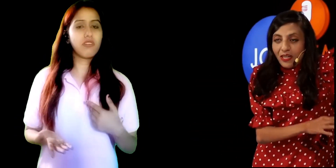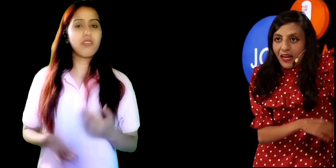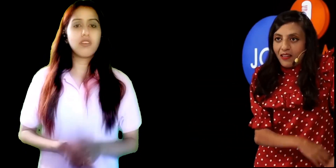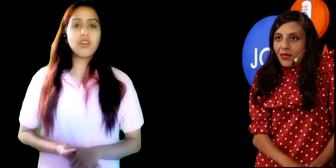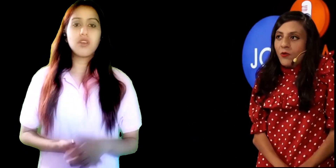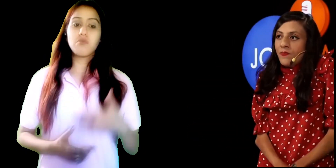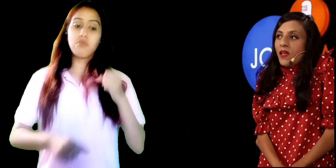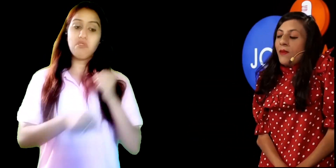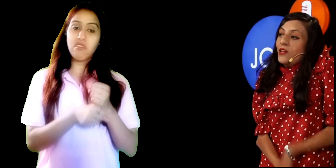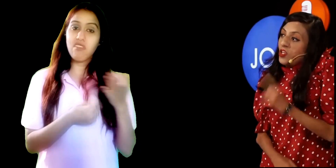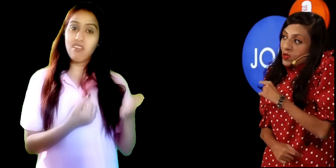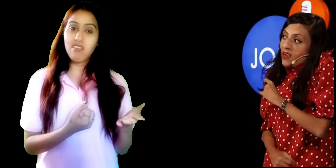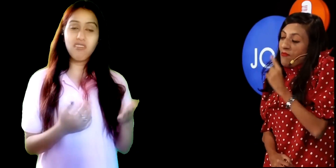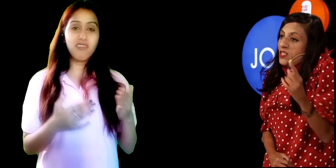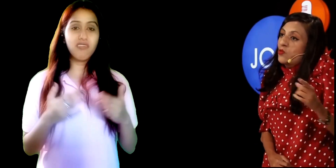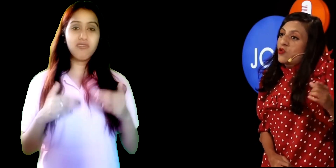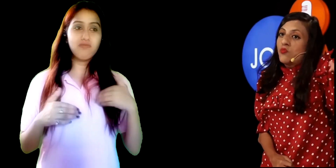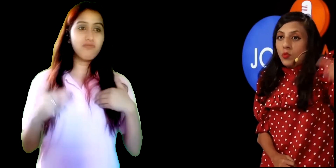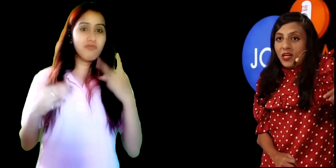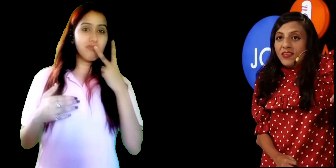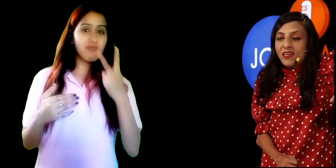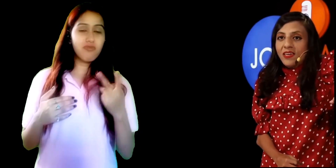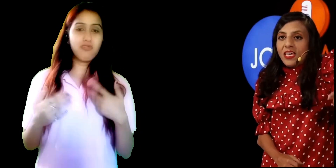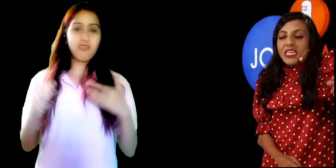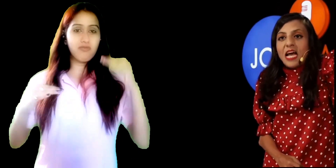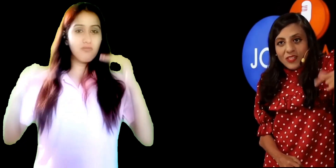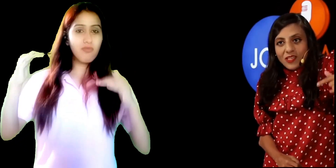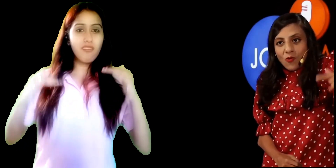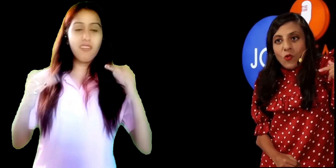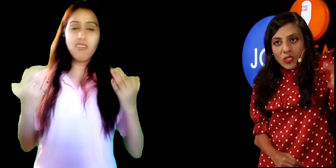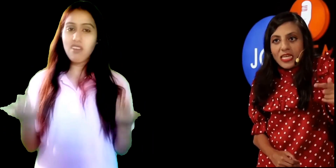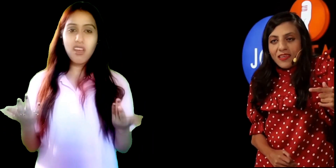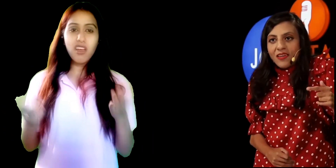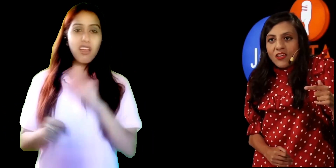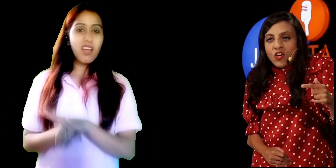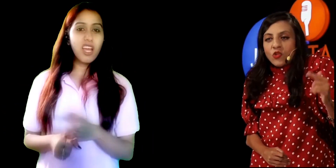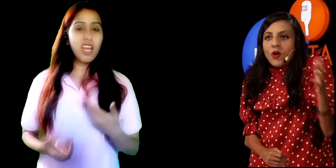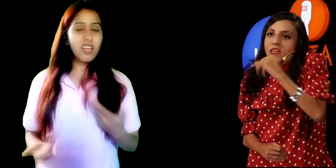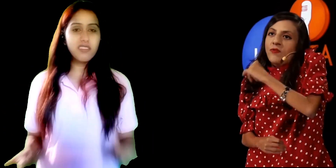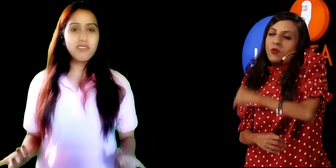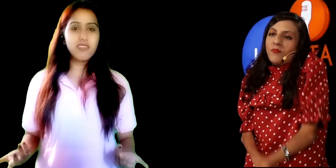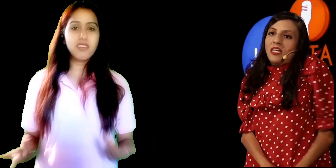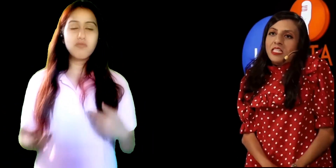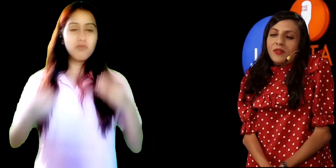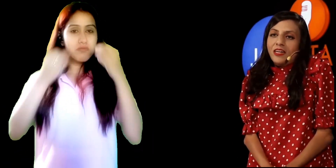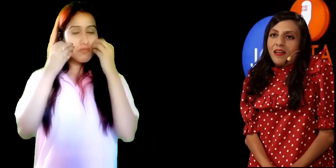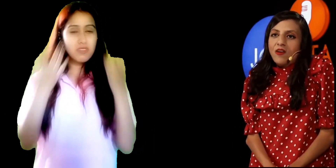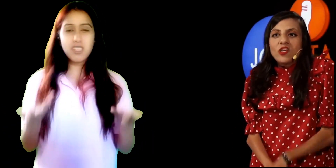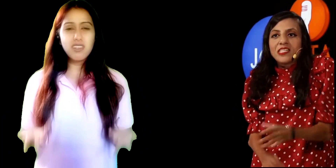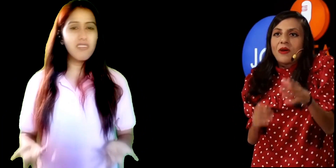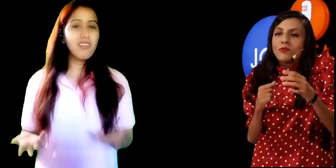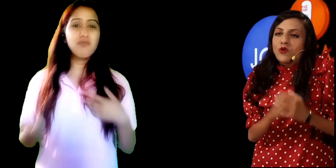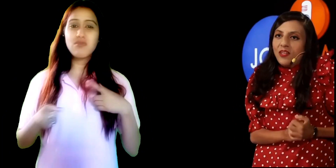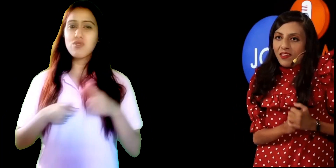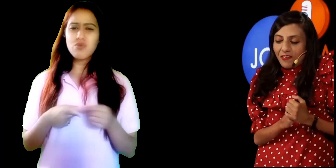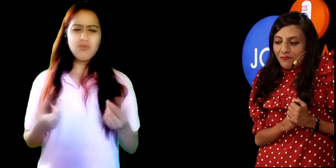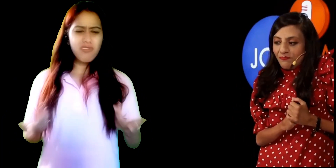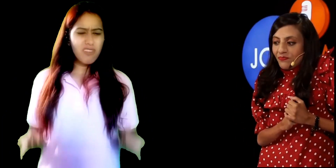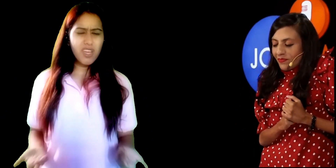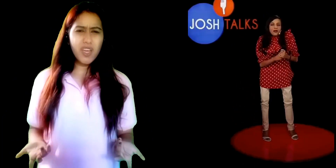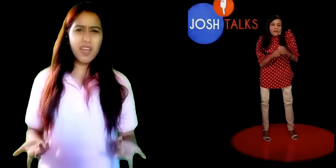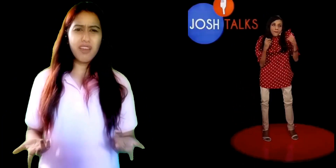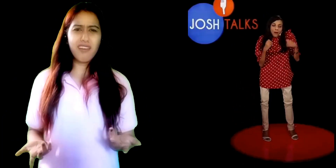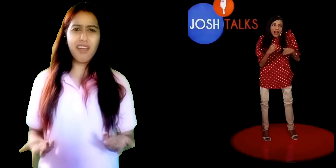हैं कि आप डिसेबल्ड कैटेगरी में हो, पर क्योंकि हम में से कुछ लोग भूल गए थे कि आप जैसे लोग हो सकते हैं, तो हमने आपको अपनी लिस्ट में नहीं डाला और इसलिए हम आपको जॉब नहीं